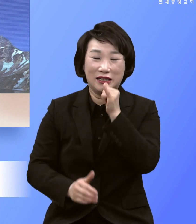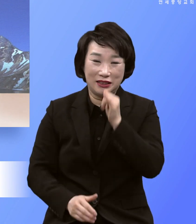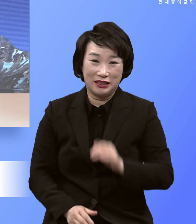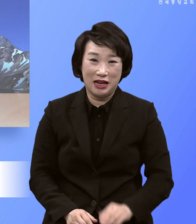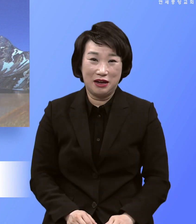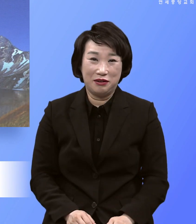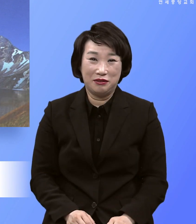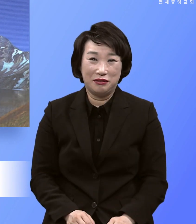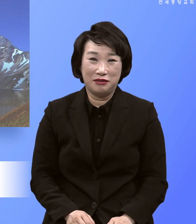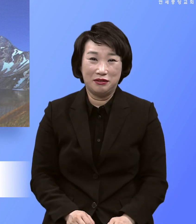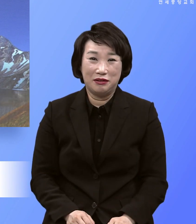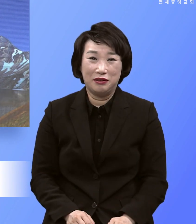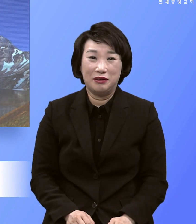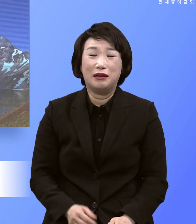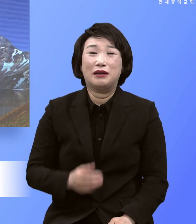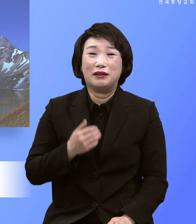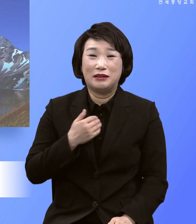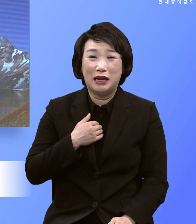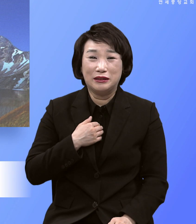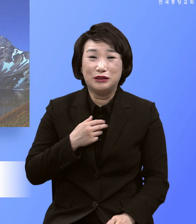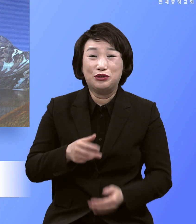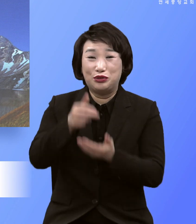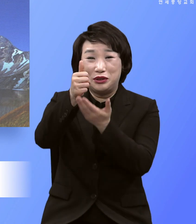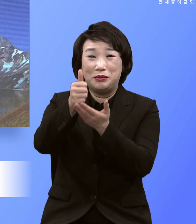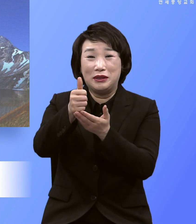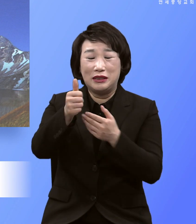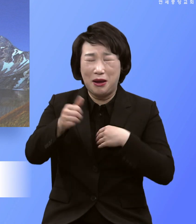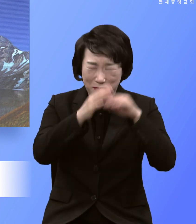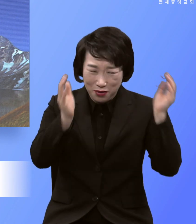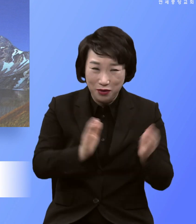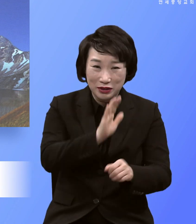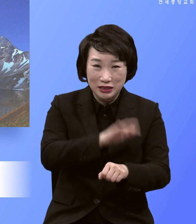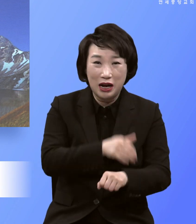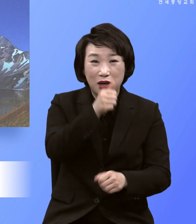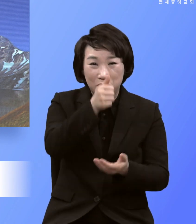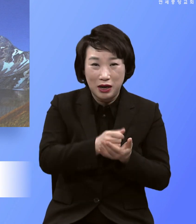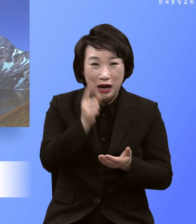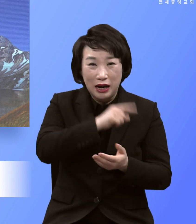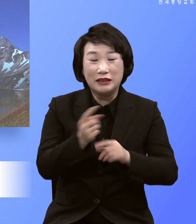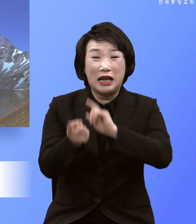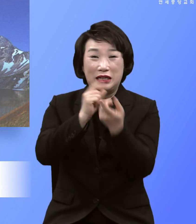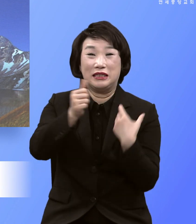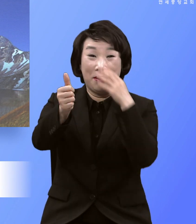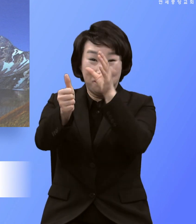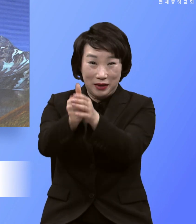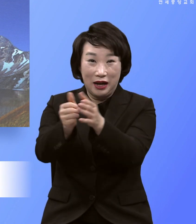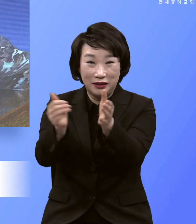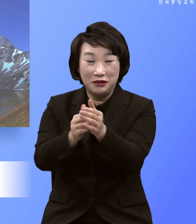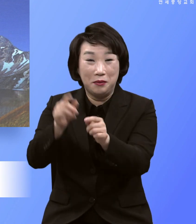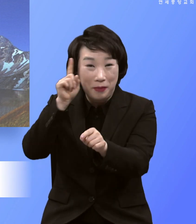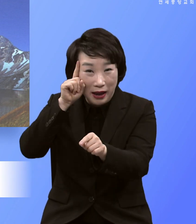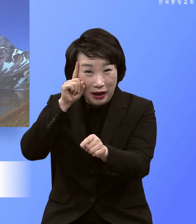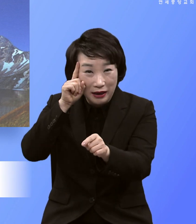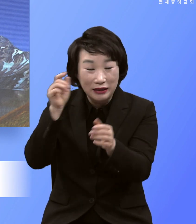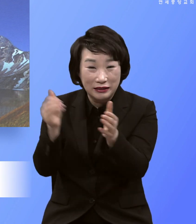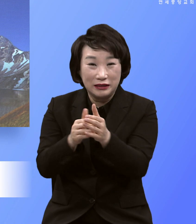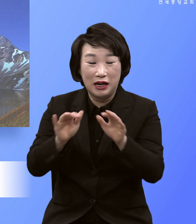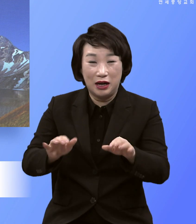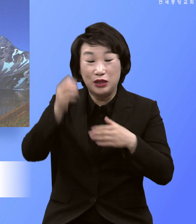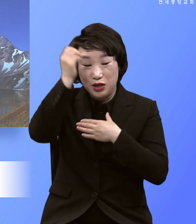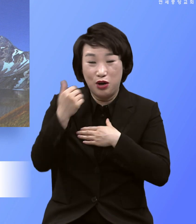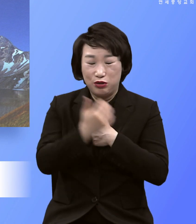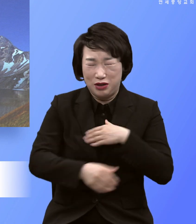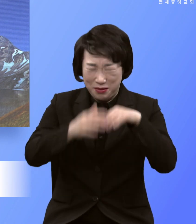담당시키셨도다. 나는 주가 담당했으니 다 담당했으니